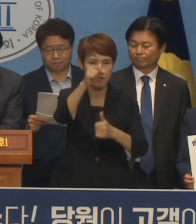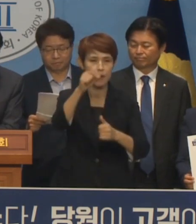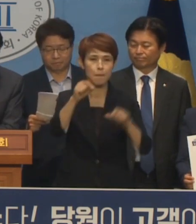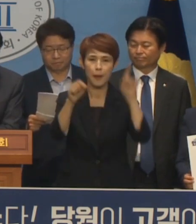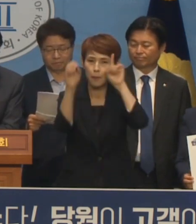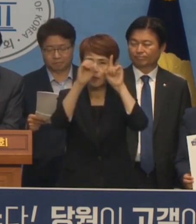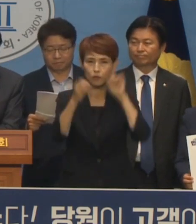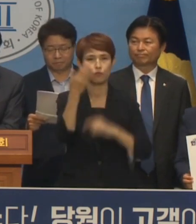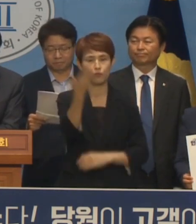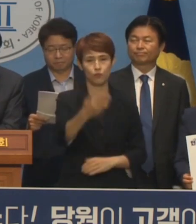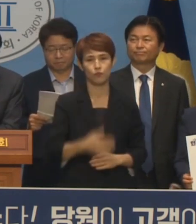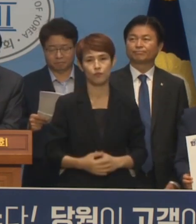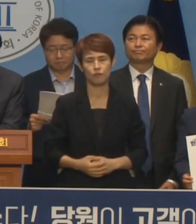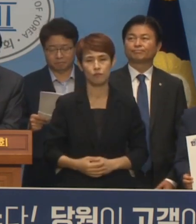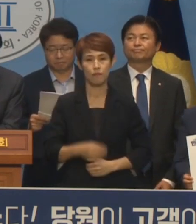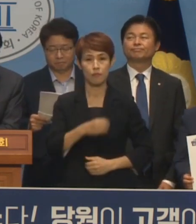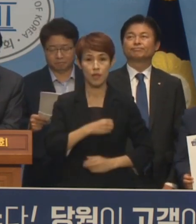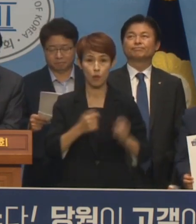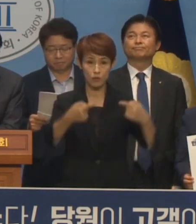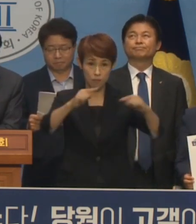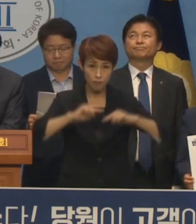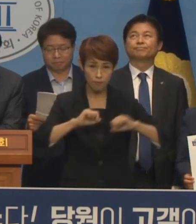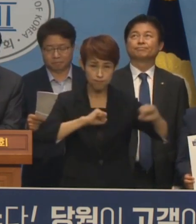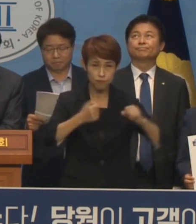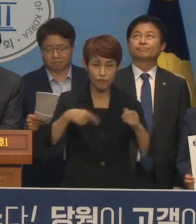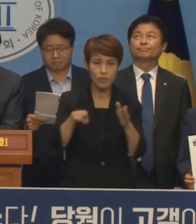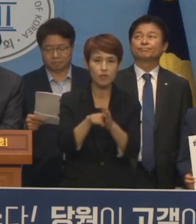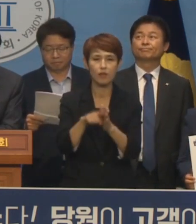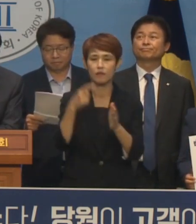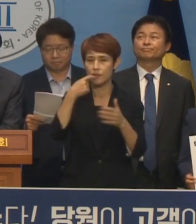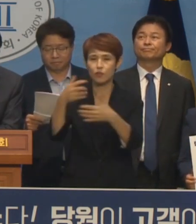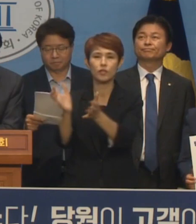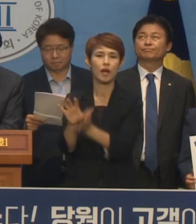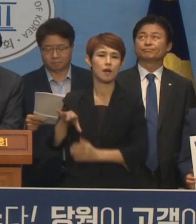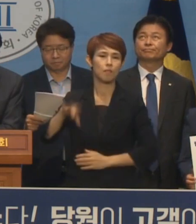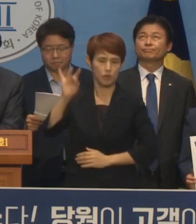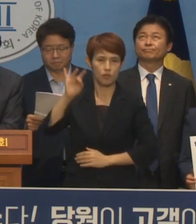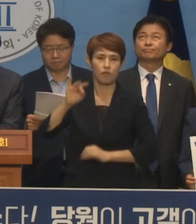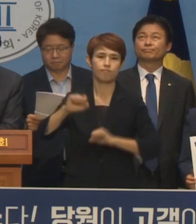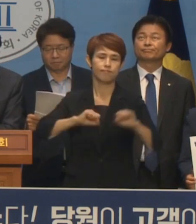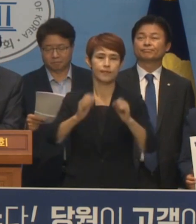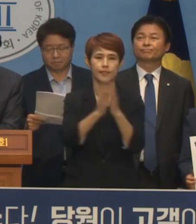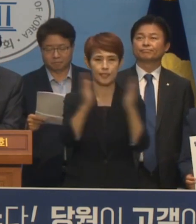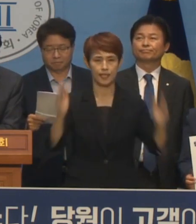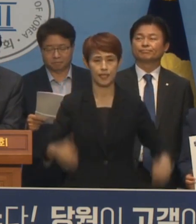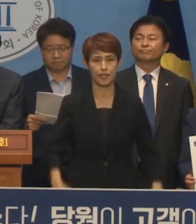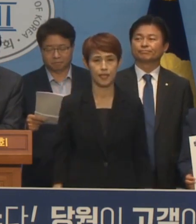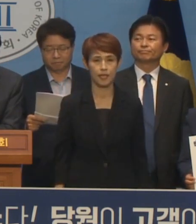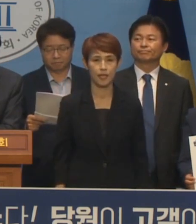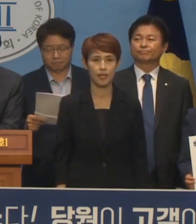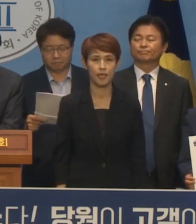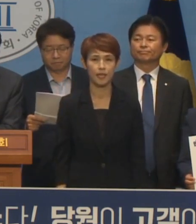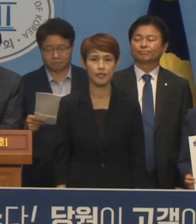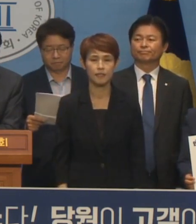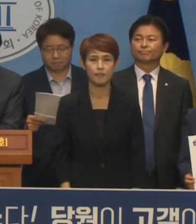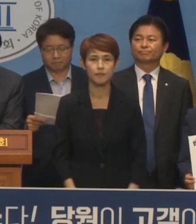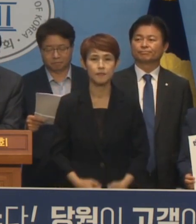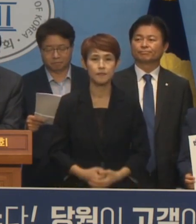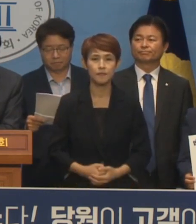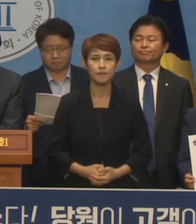참여 활성화를 위해 민주당부터 자치분권을 시작하겠습니다. 당원이 직접 인재를